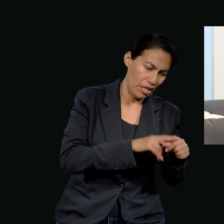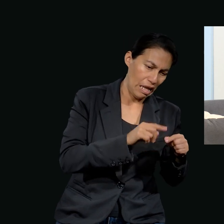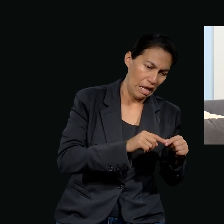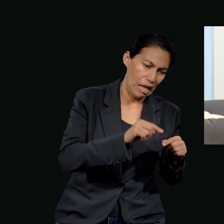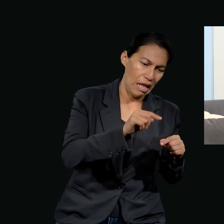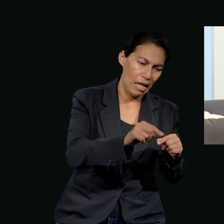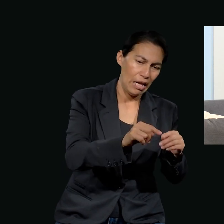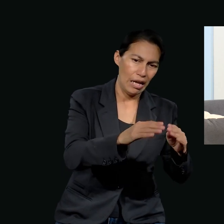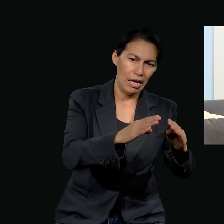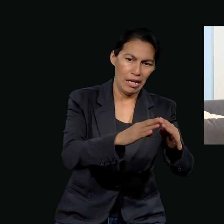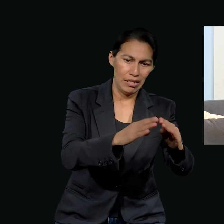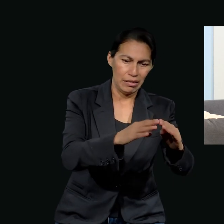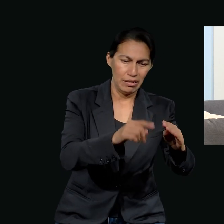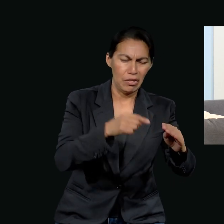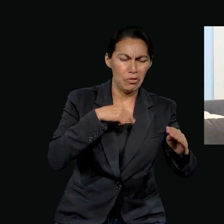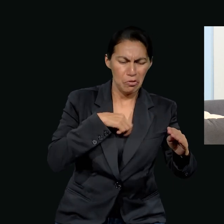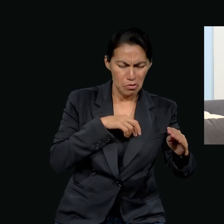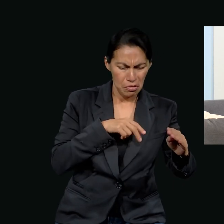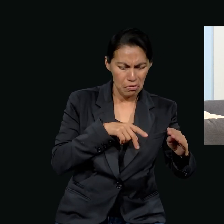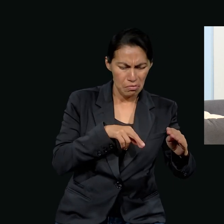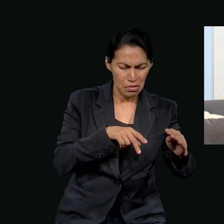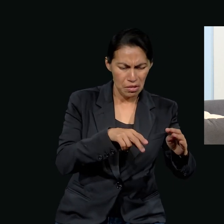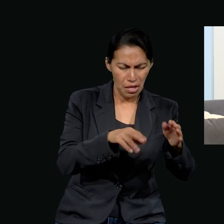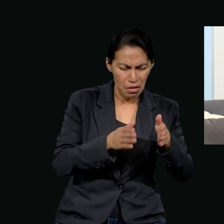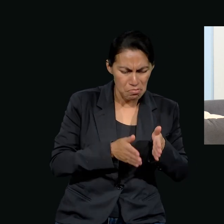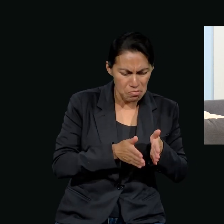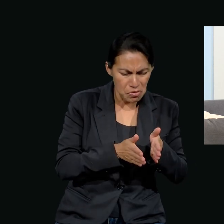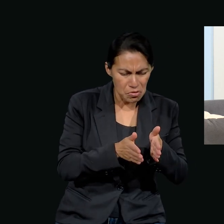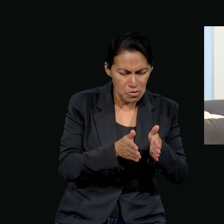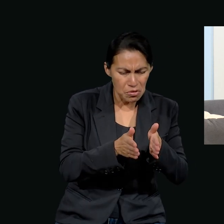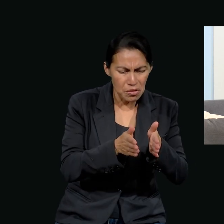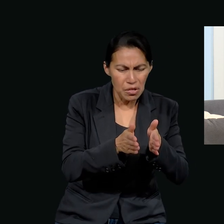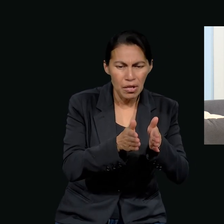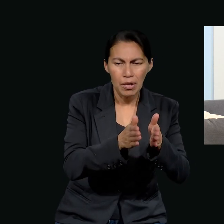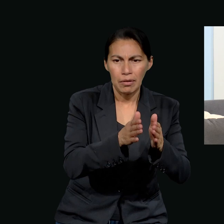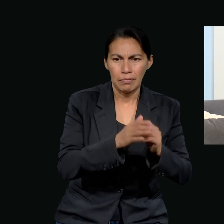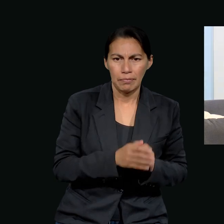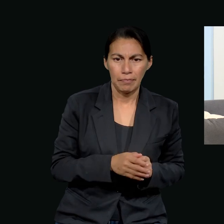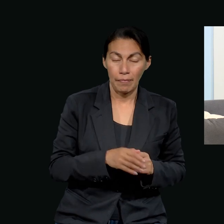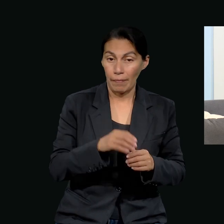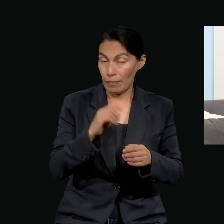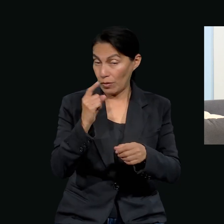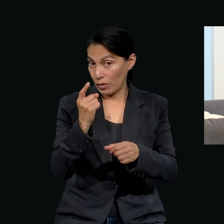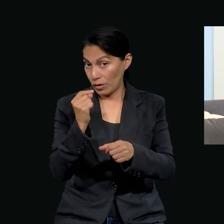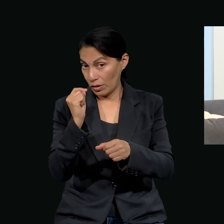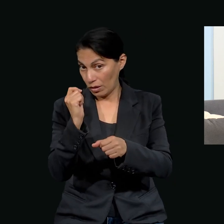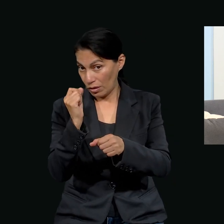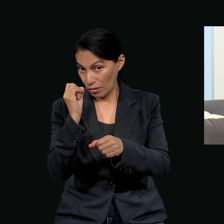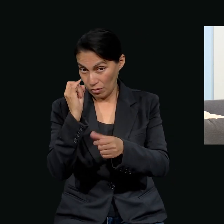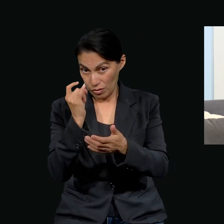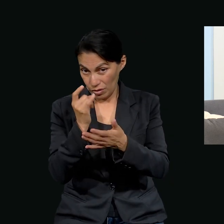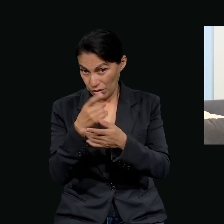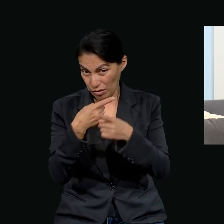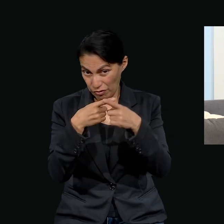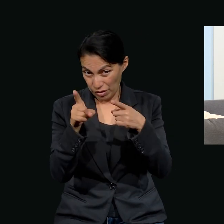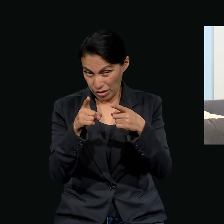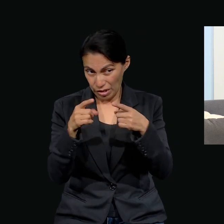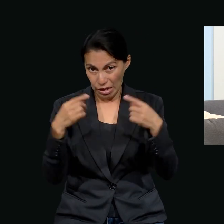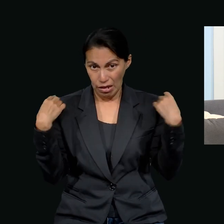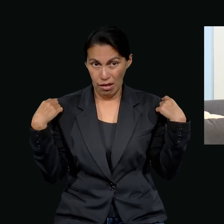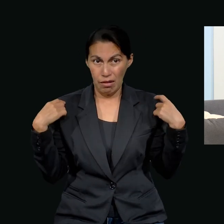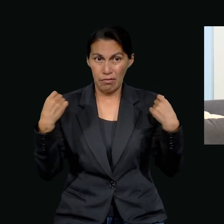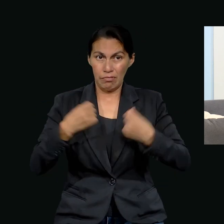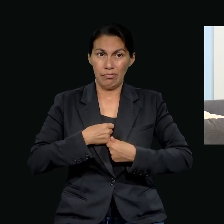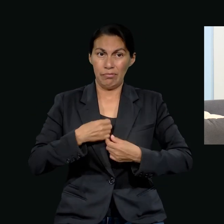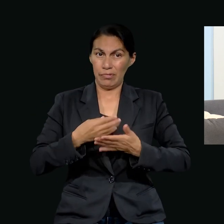caminé desde el hospital de reposo, por un caminito hacia esa casita. La única diferencia con el sueño fue que no llevaba la